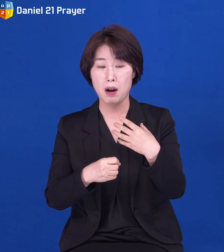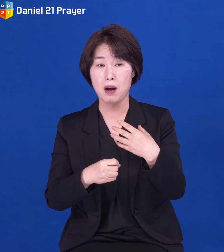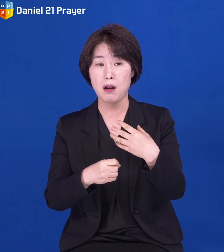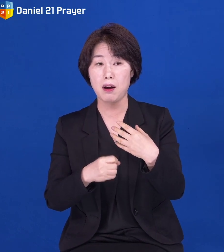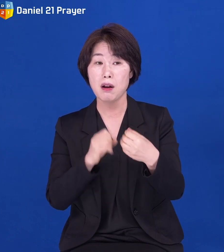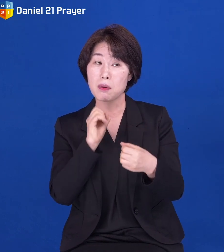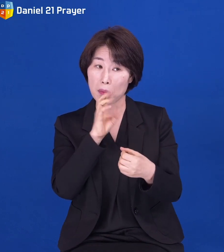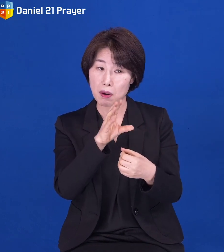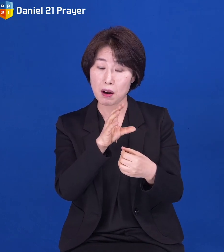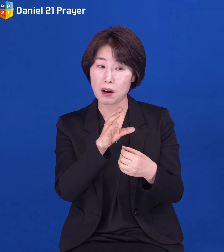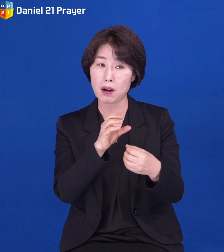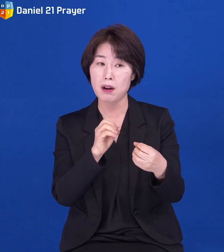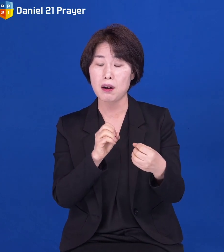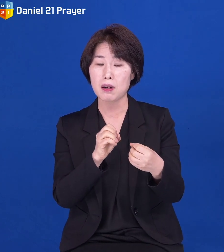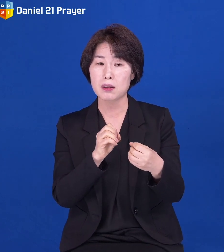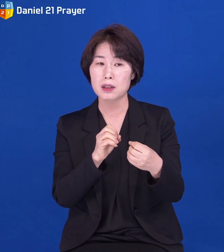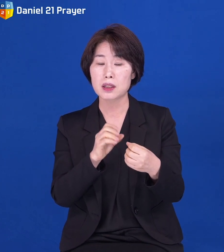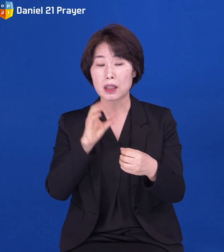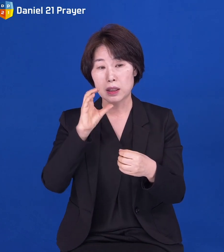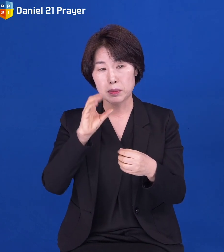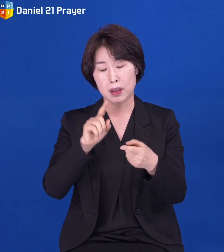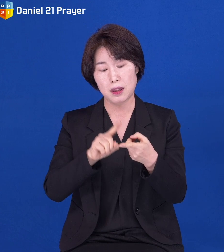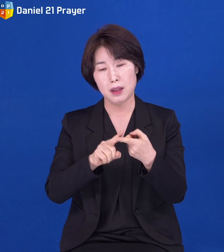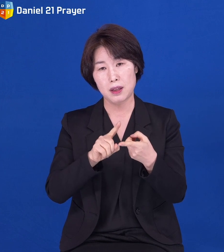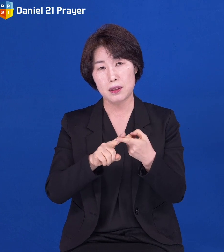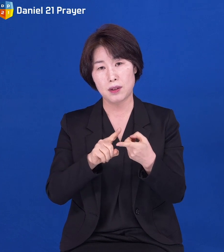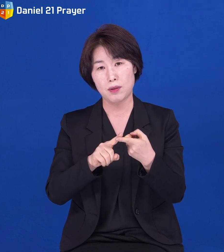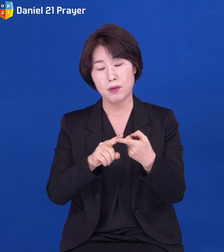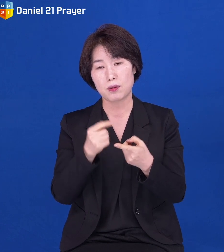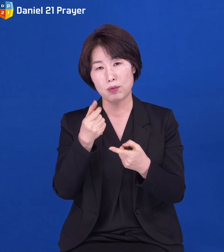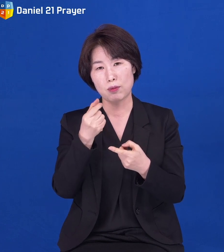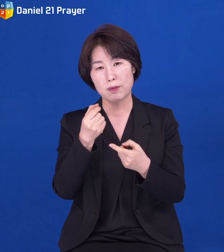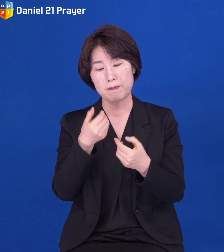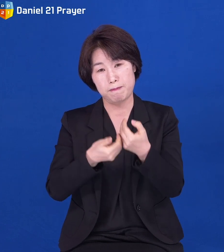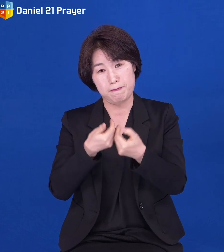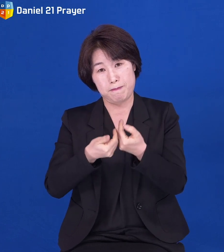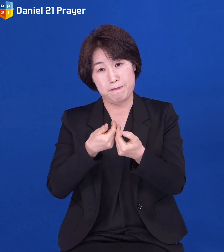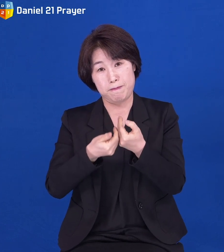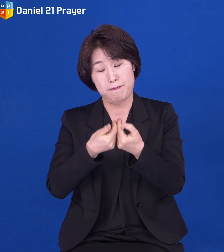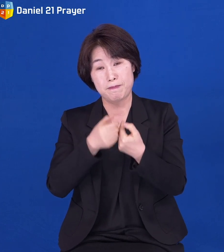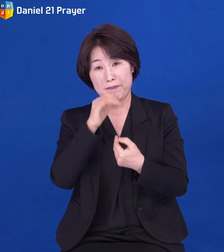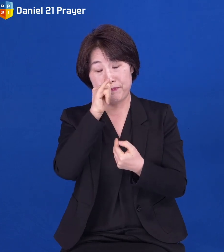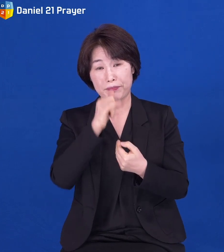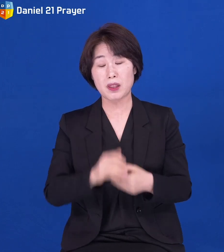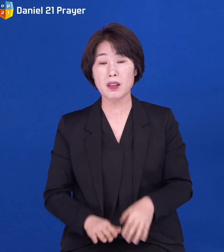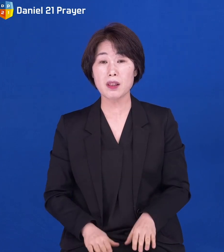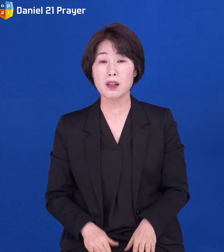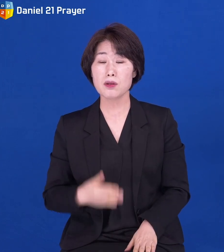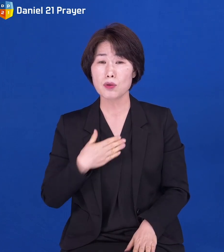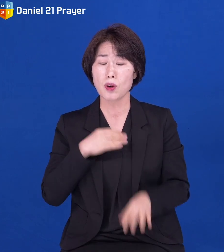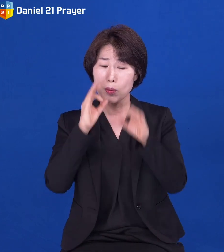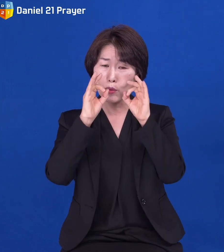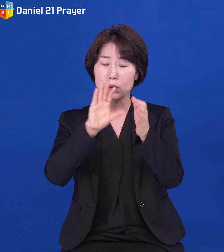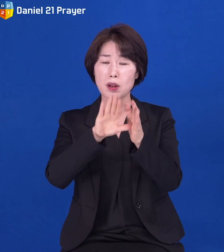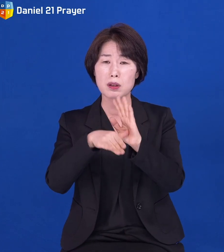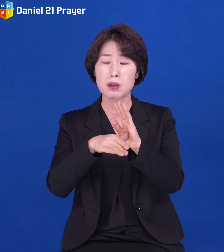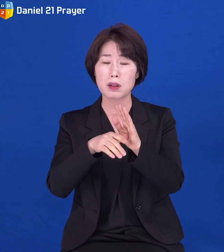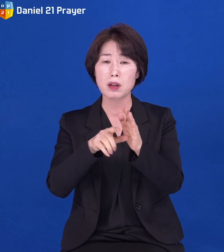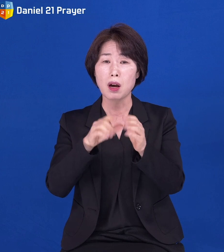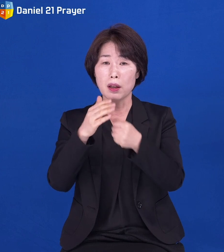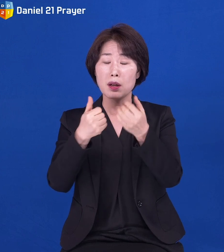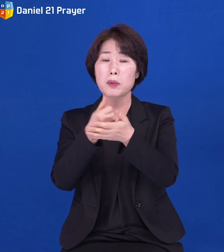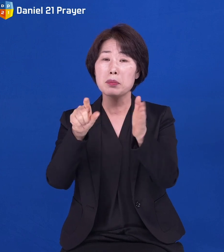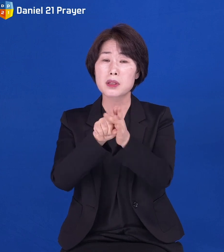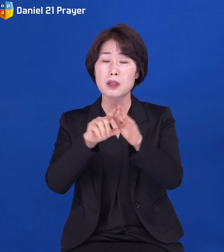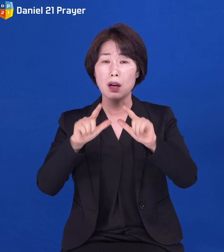얘기를 했었었는데 그런 적도 있었고 그래서 그 다음부터 이제 말씀을 잘 안 드리는데 저는 정말 안타까운 거예요. 저는 정말 너무 어렵게